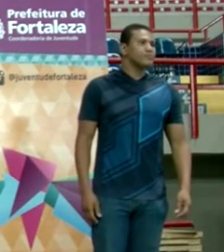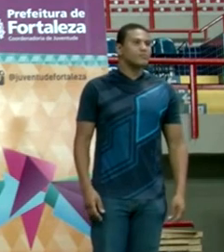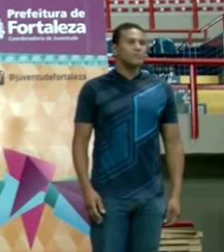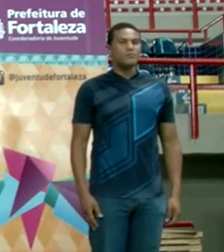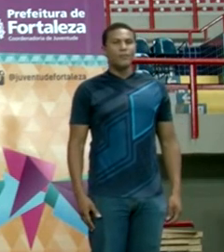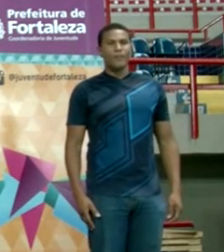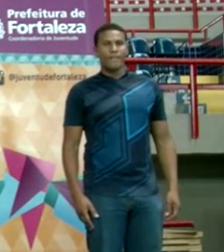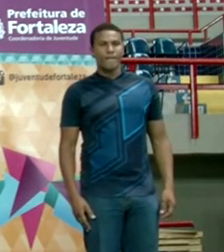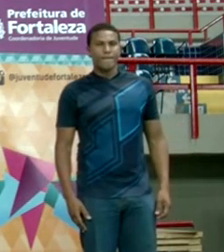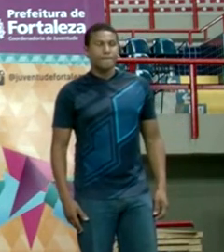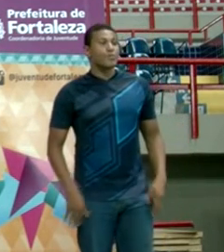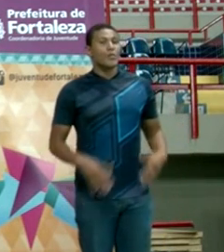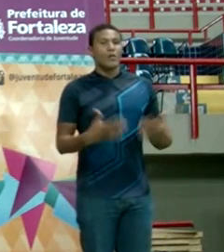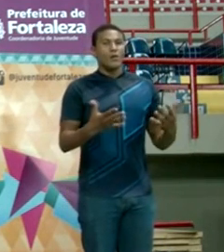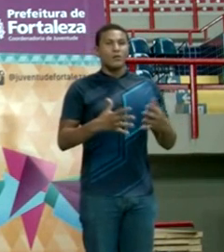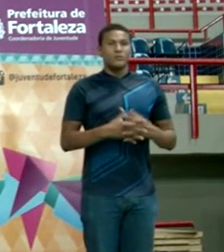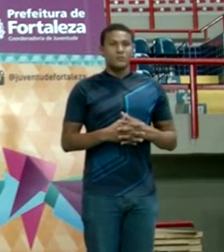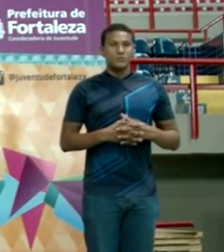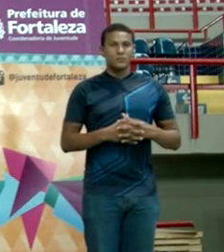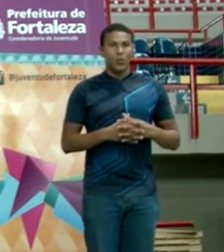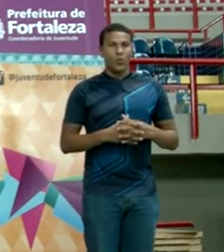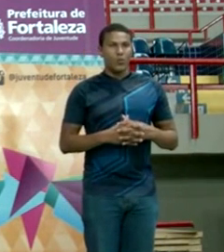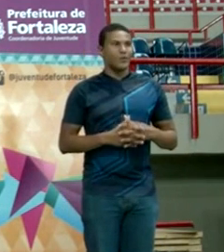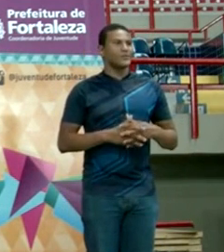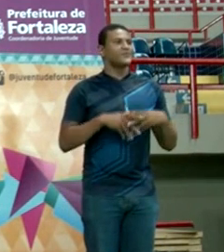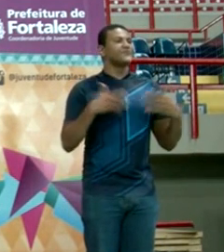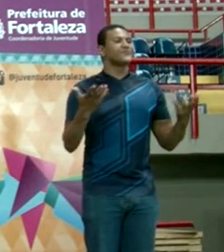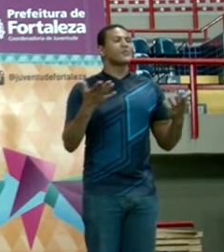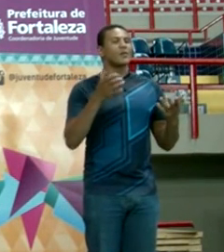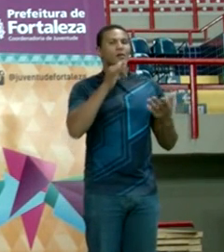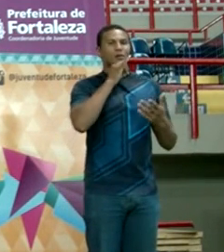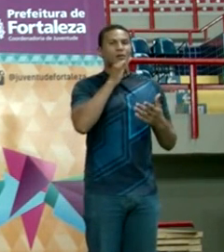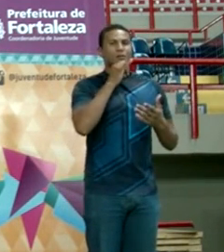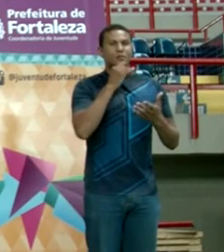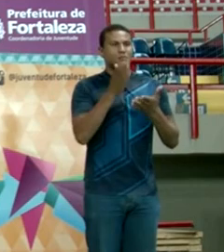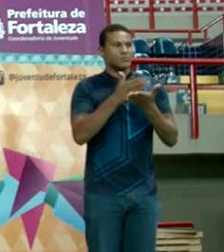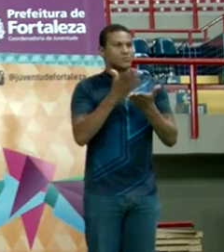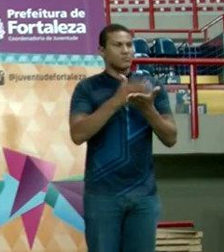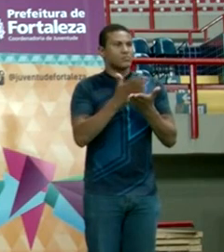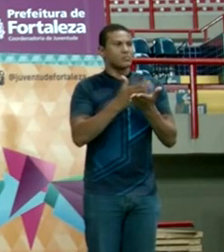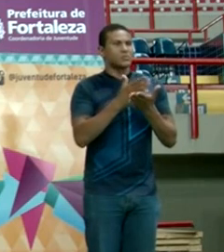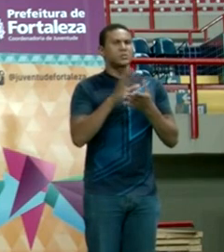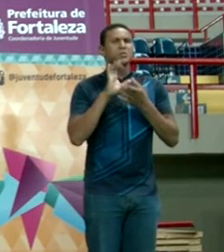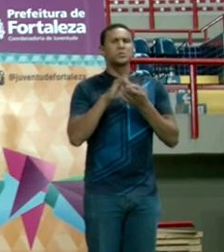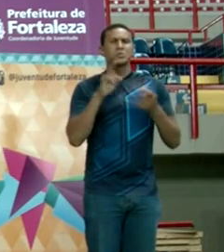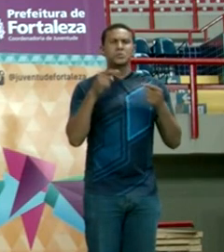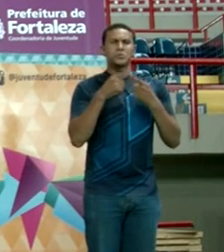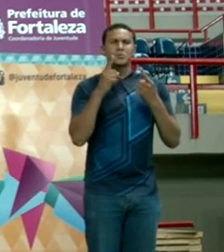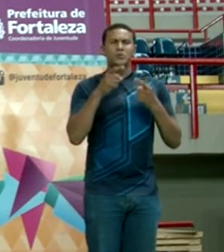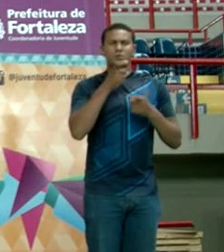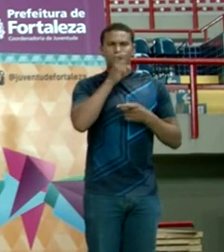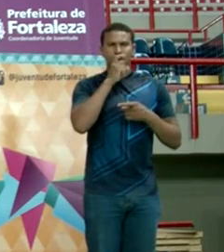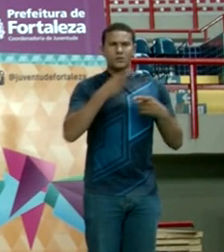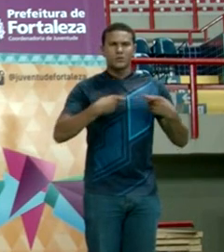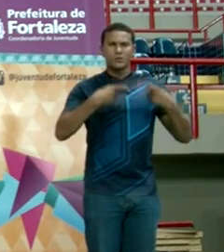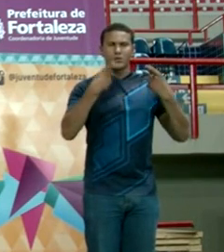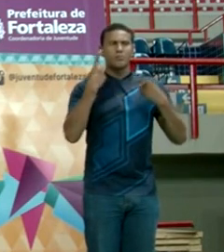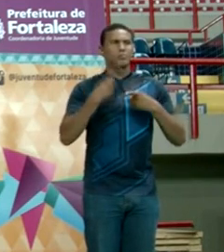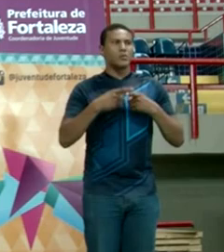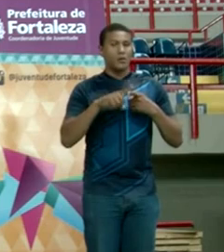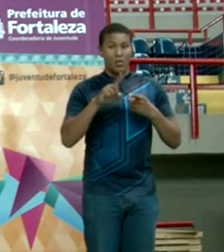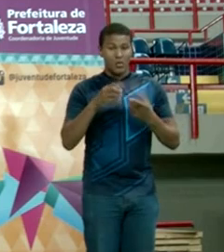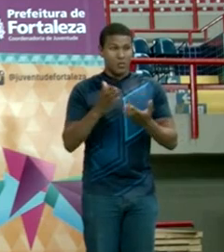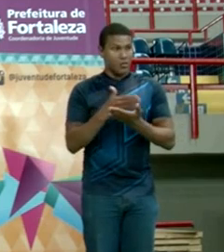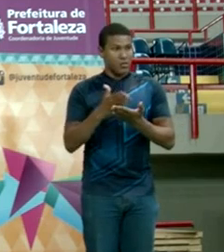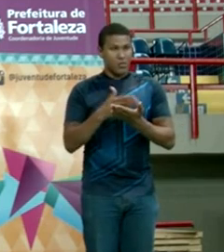Professor, qual é a importância dos quadrinhos no contexto da Guerra Fria? Total, viu? Porque os quadrinhos manteve uma geração inteira de crianças com